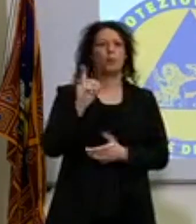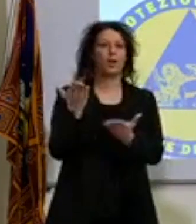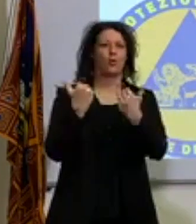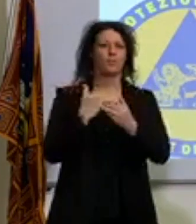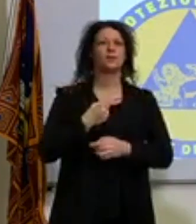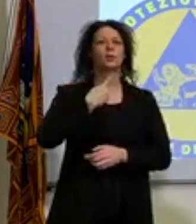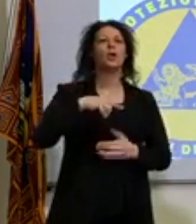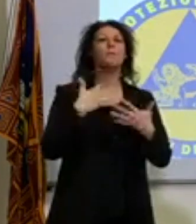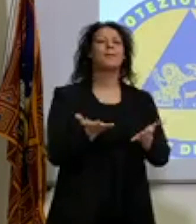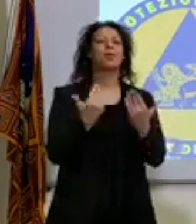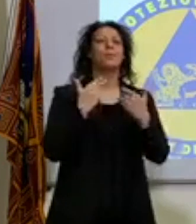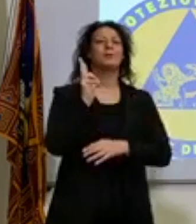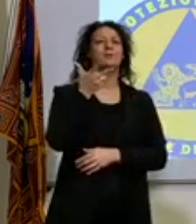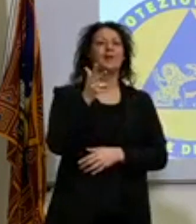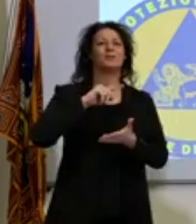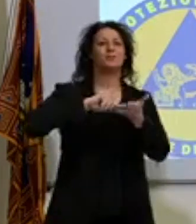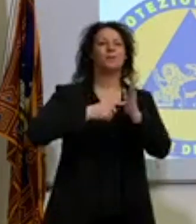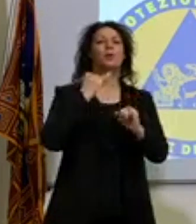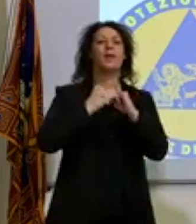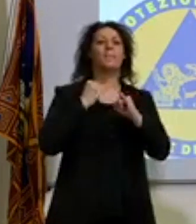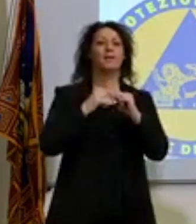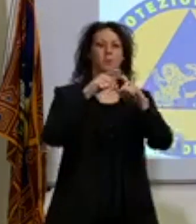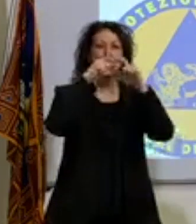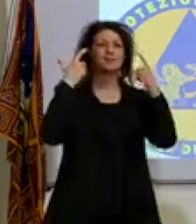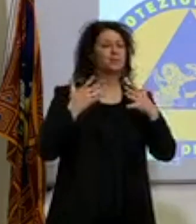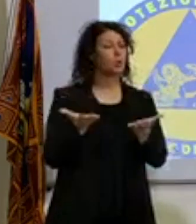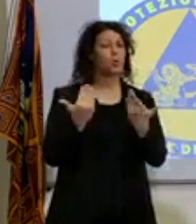di mascherine. Ah, guardate.